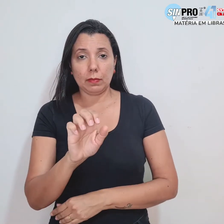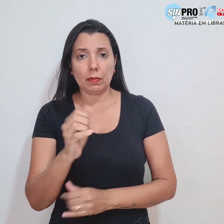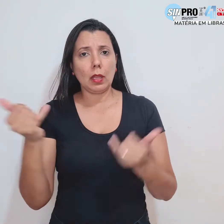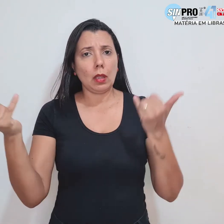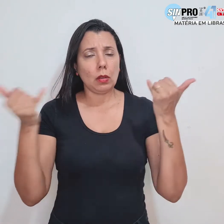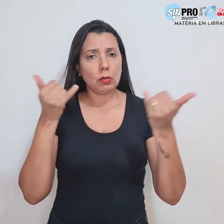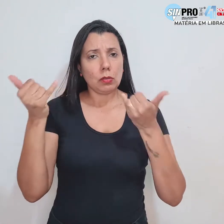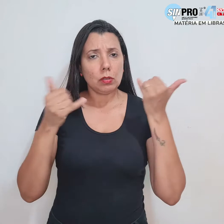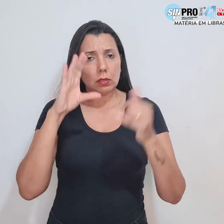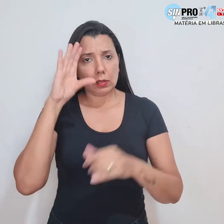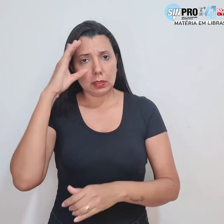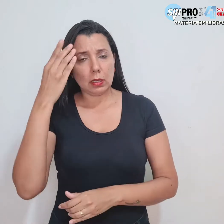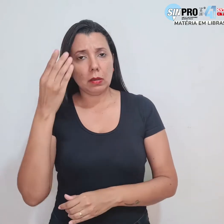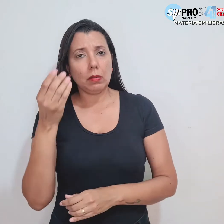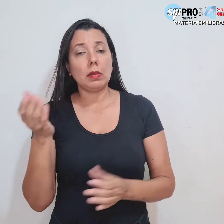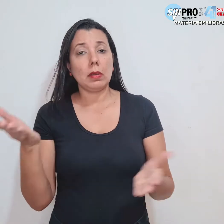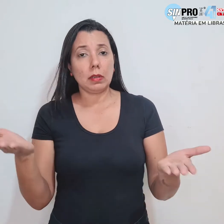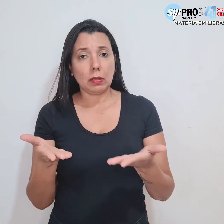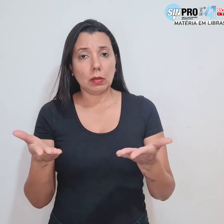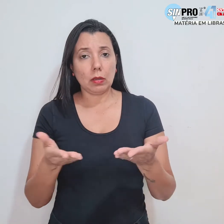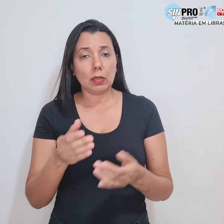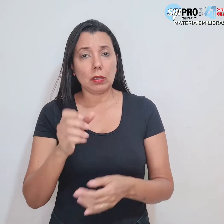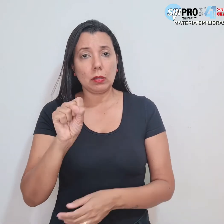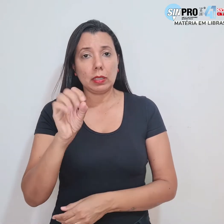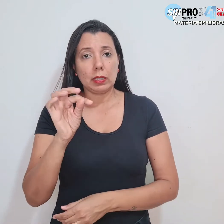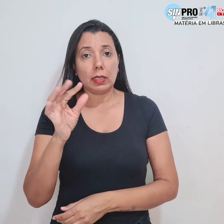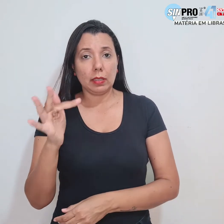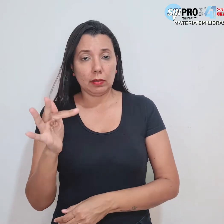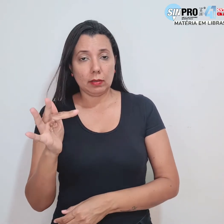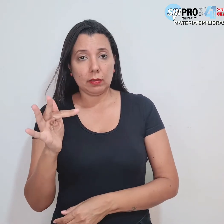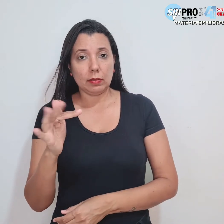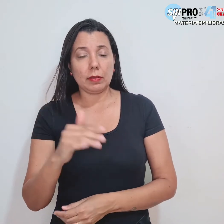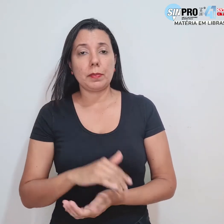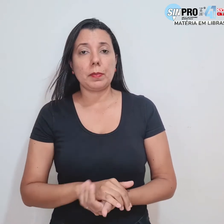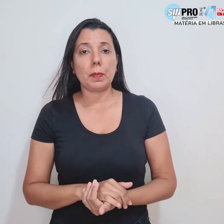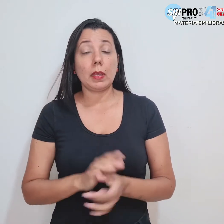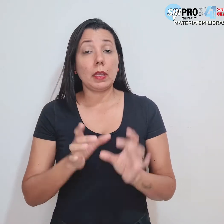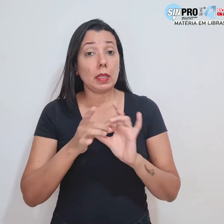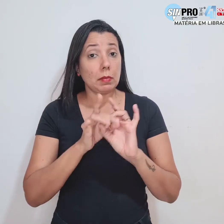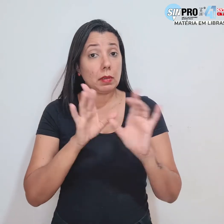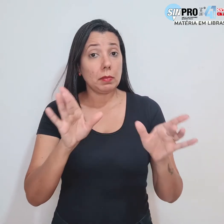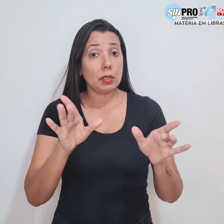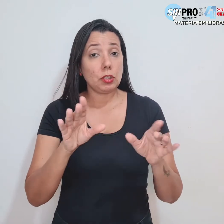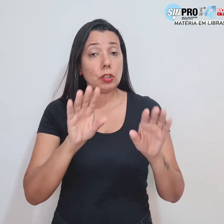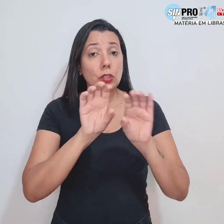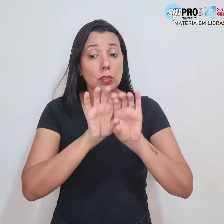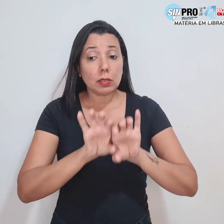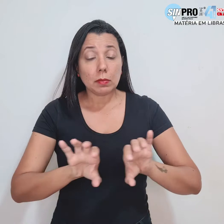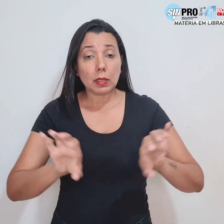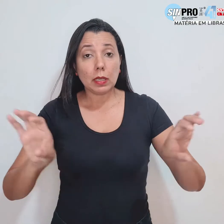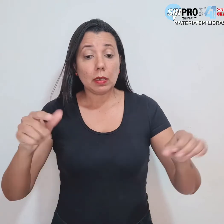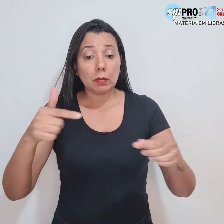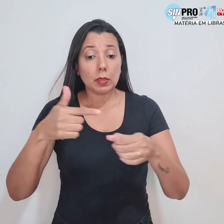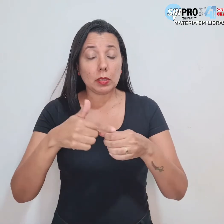A notícia da decisão liminar do Supremo Tribunal Federal, o STF, que permite o desmembramento da Petrobras